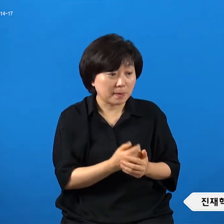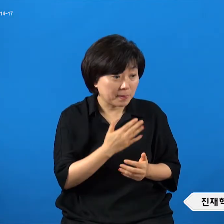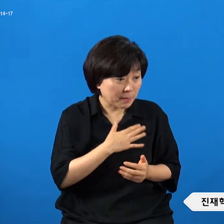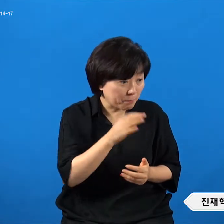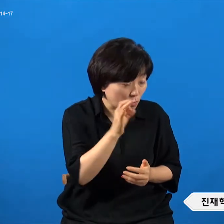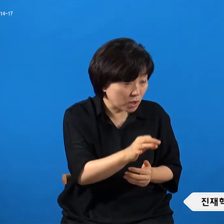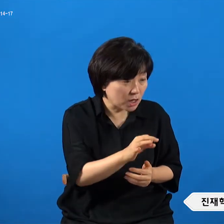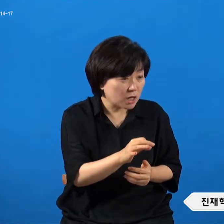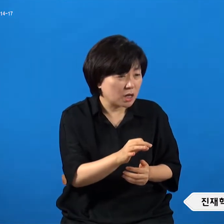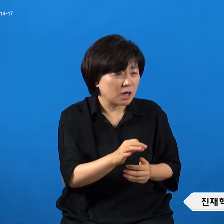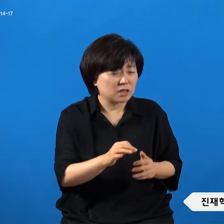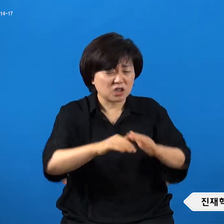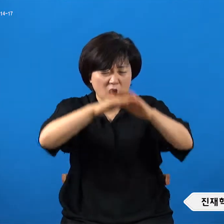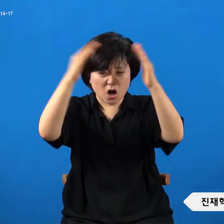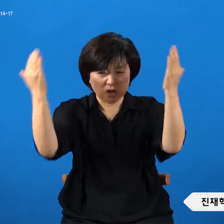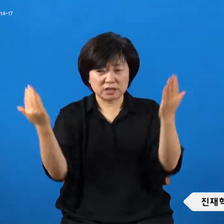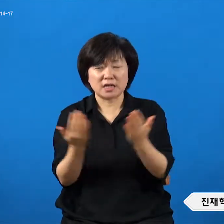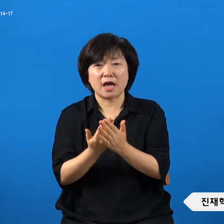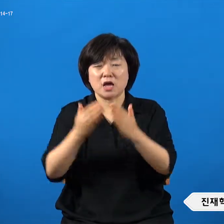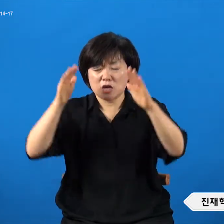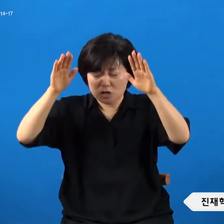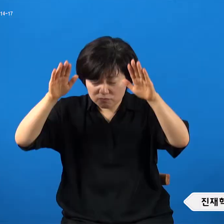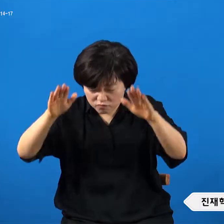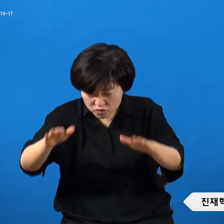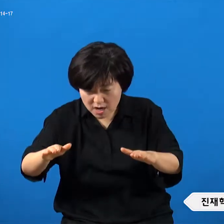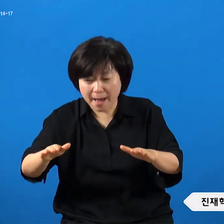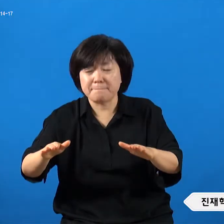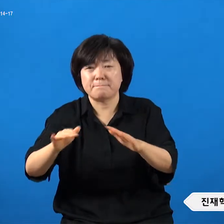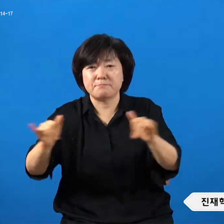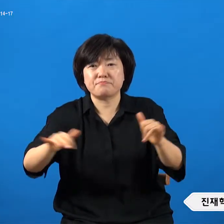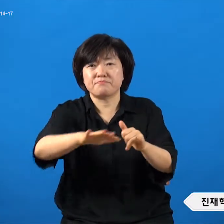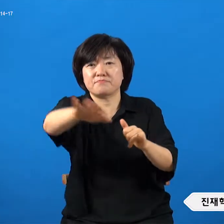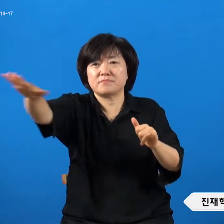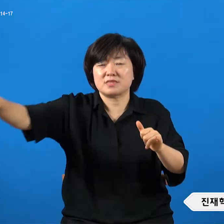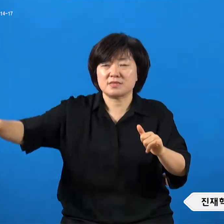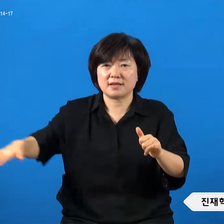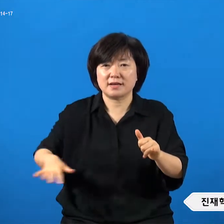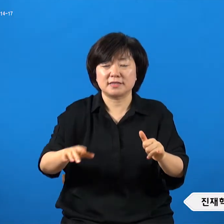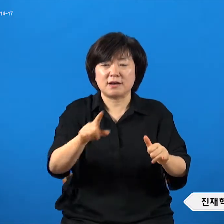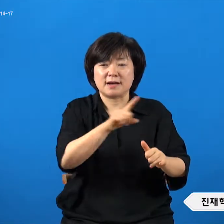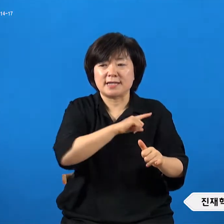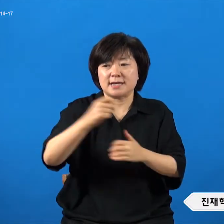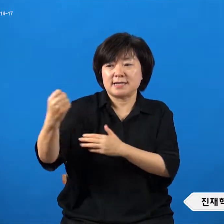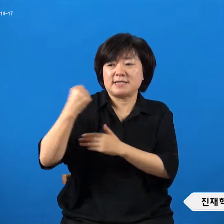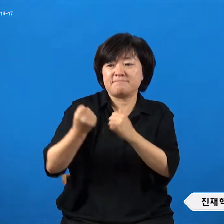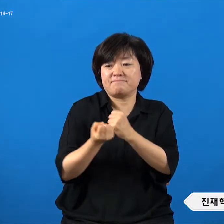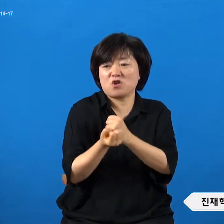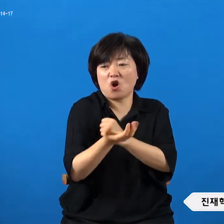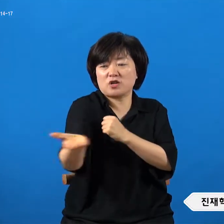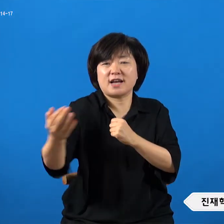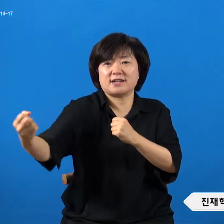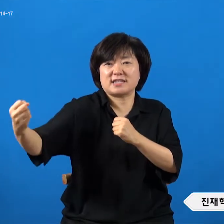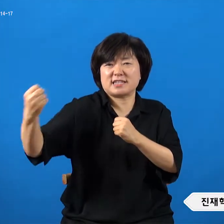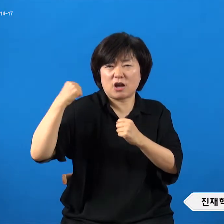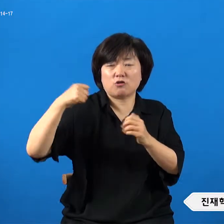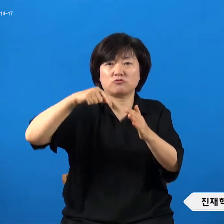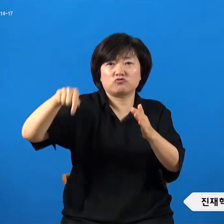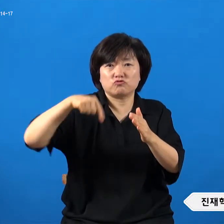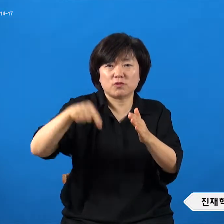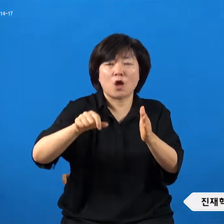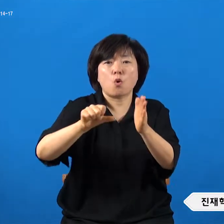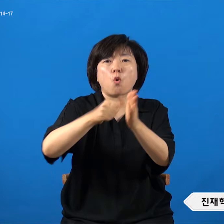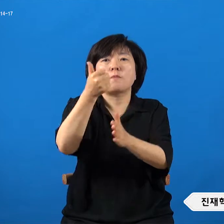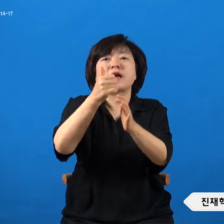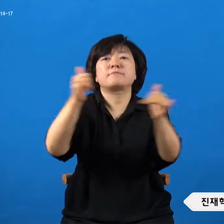알아보니까 이 전체 무슬림들, 이슬람 세계에서 가장 영향력 있는 무슬림 중에 500명